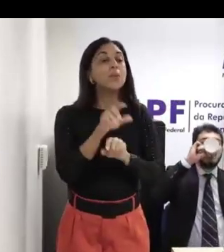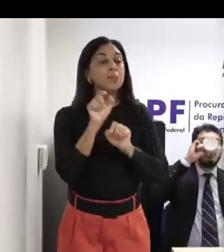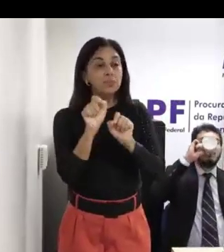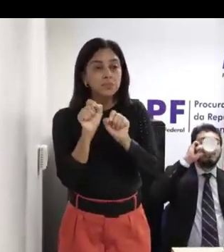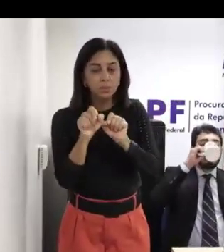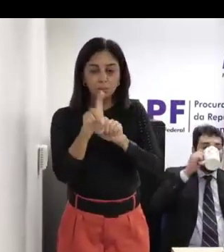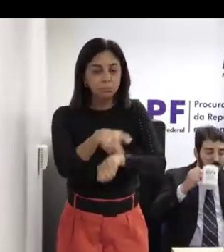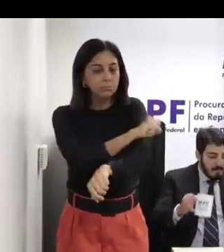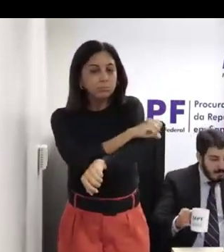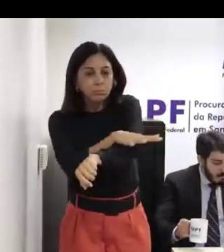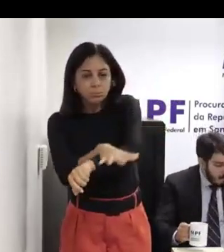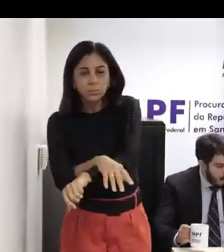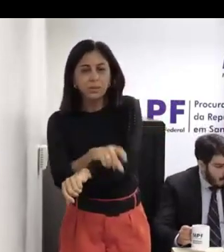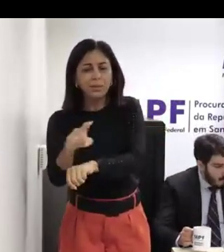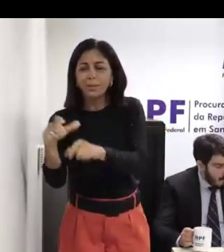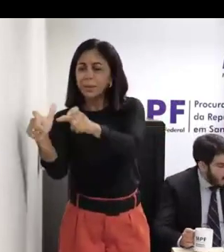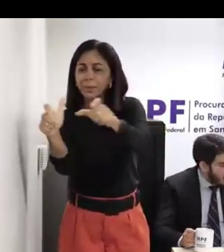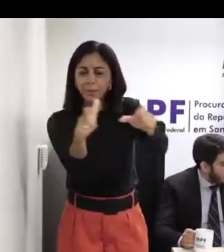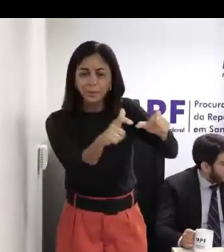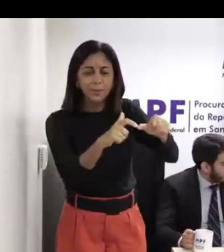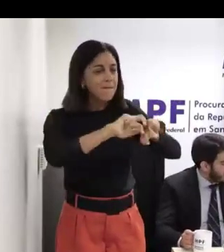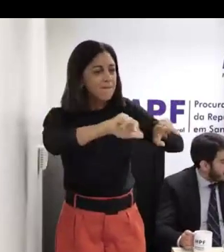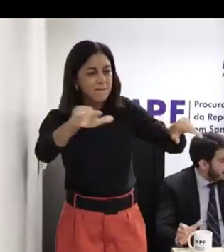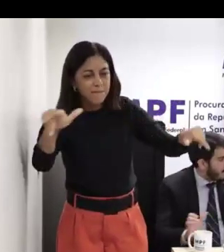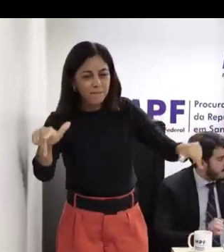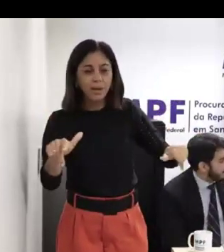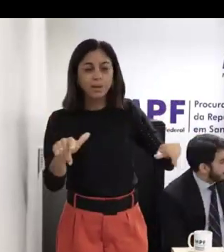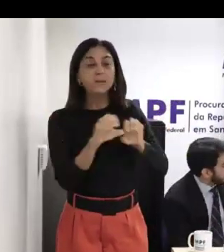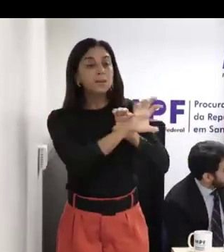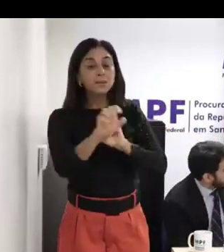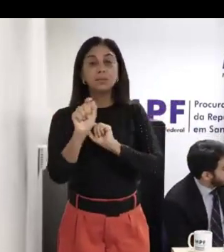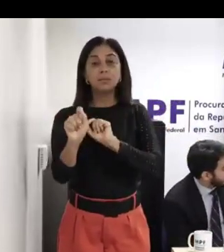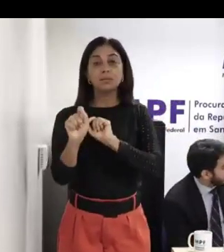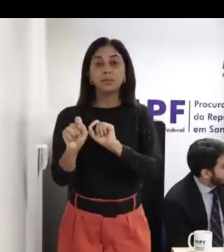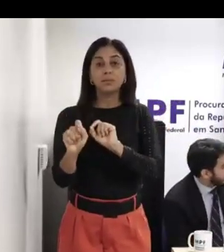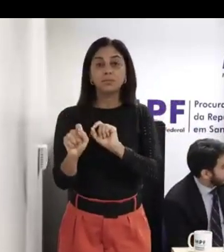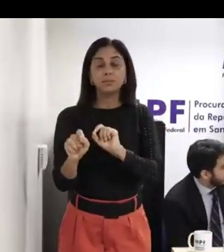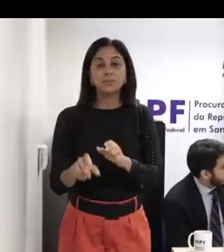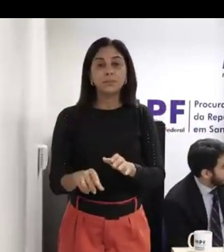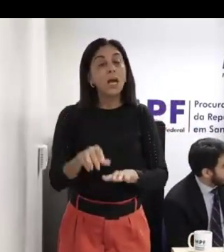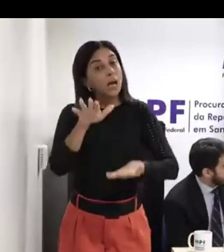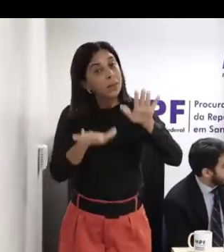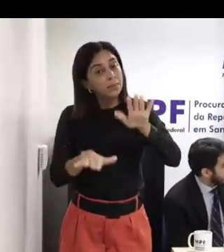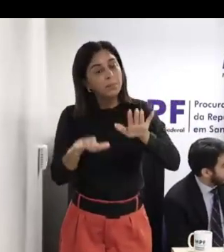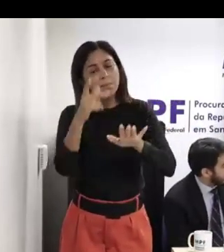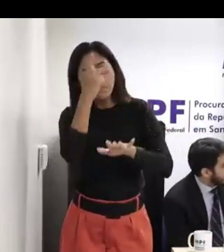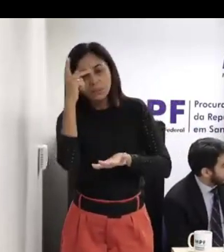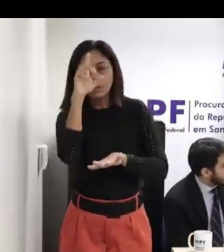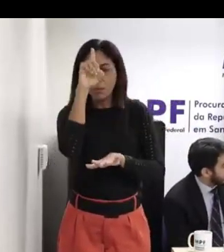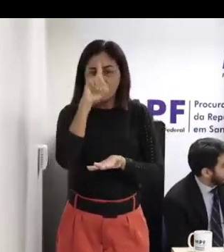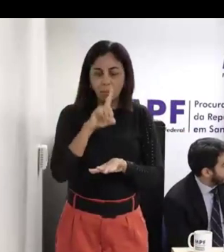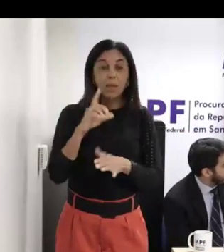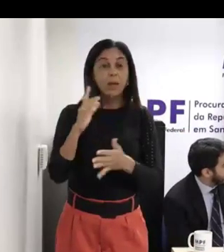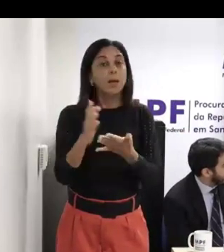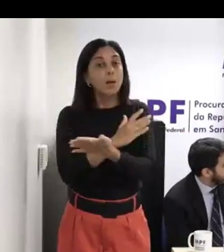santar em região a na pauta da do direito à educação não apenas de pessoas com deficiências ou outras